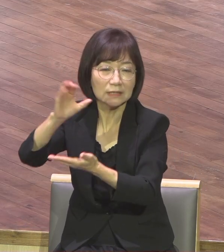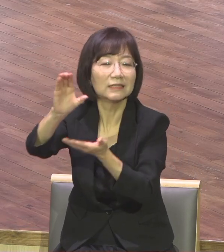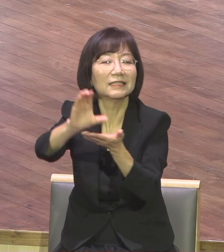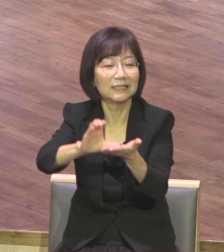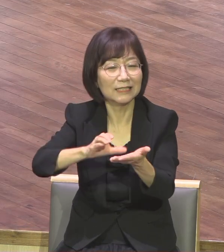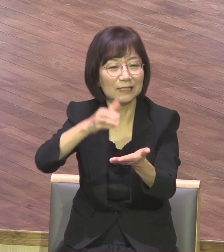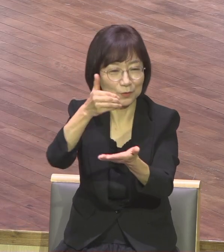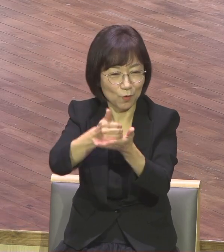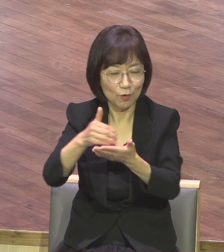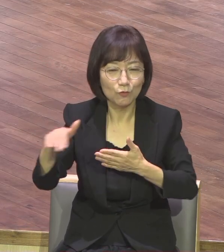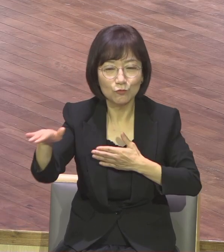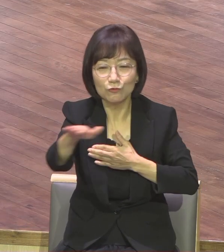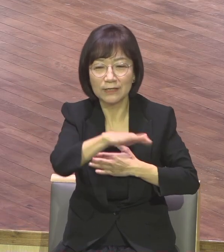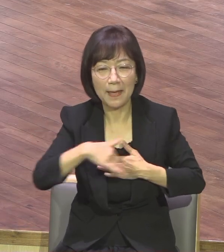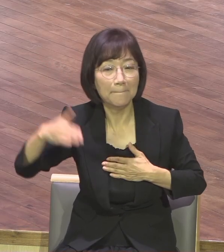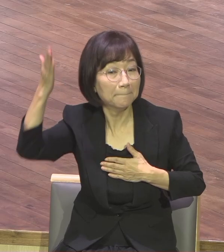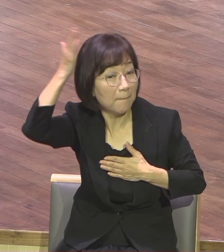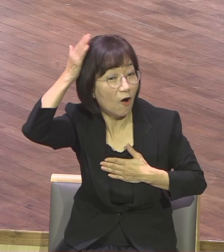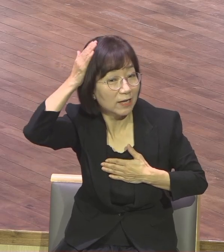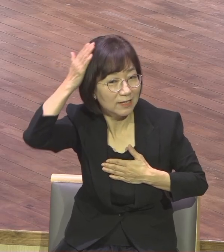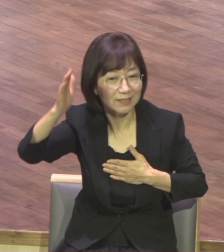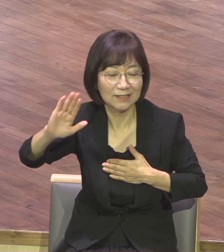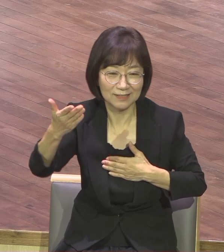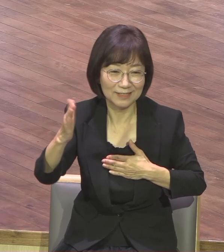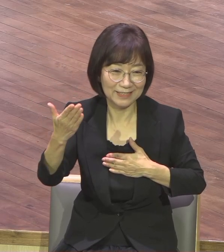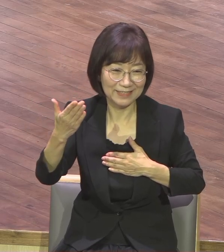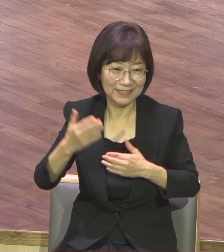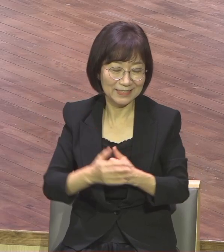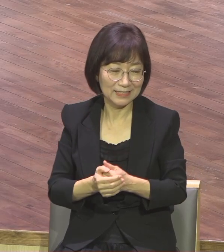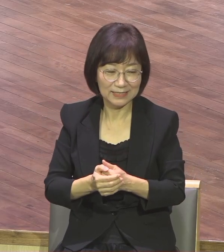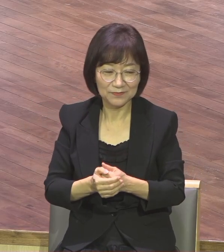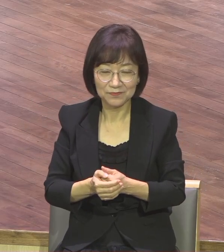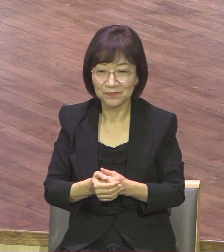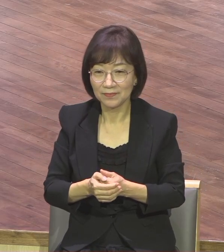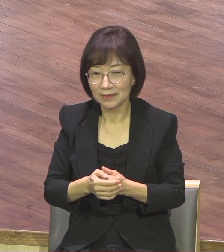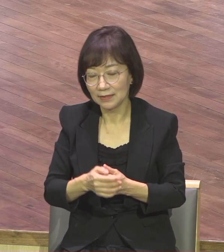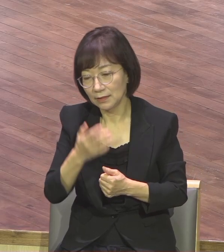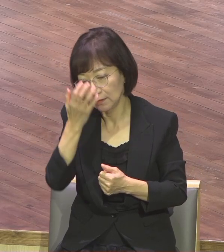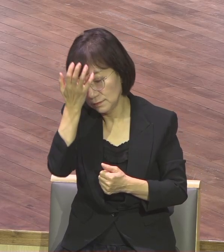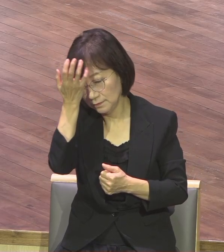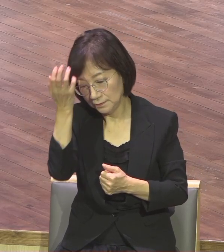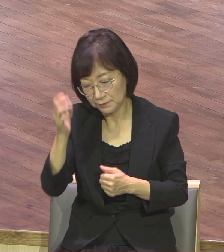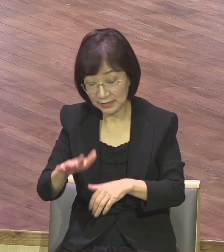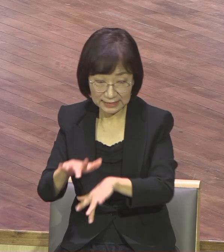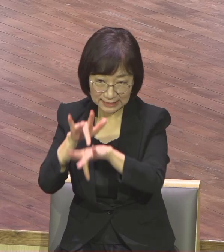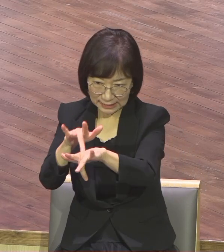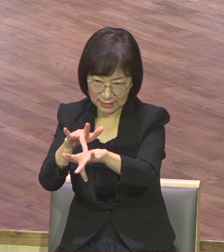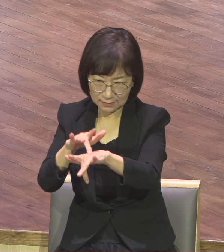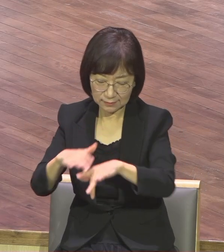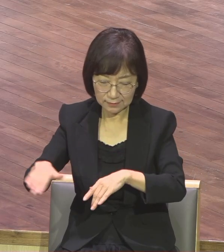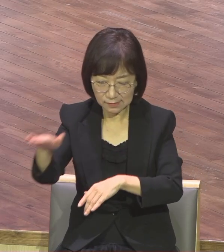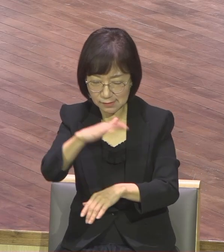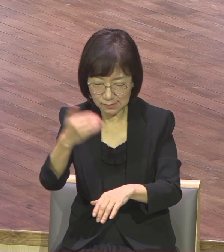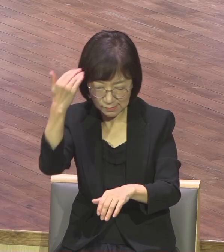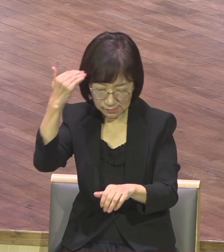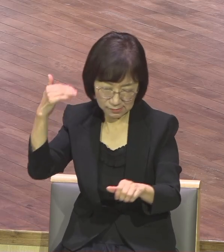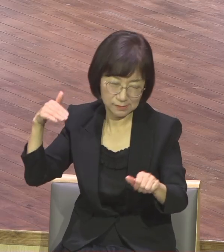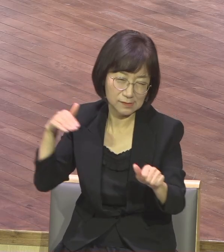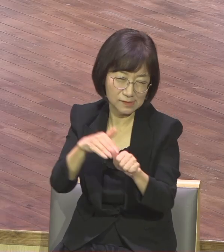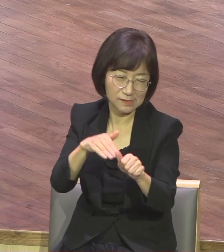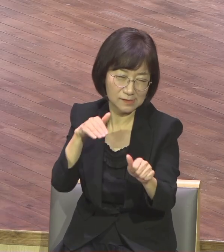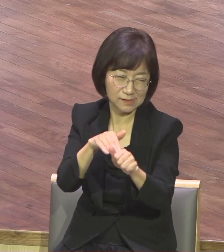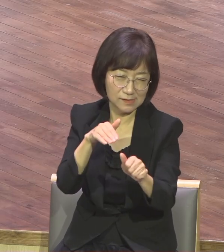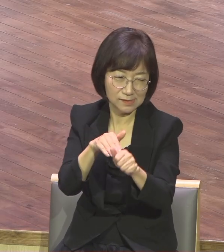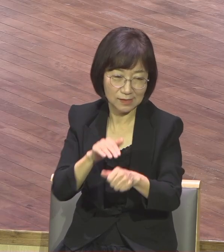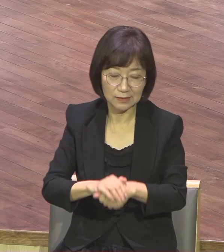사단은 어떻게 하시든지 우리의 삶 속에 이 오직이 되지 못하도록 집중 공격합니다.